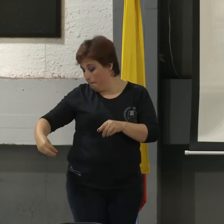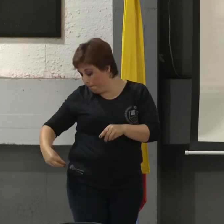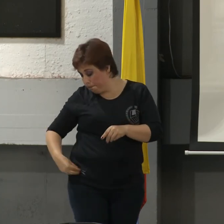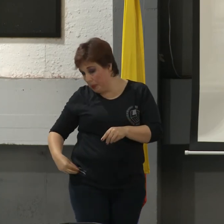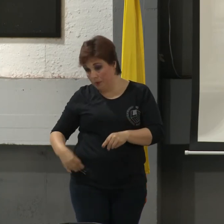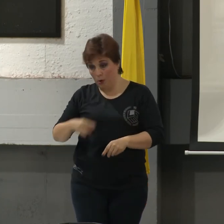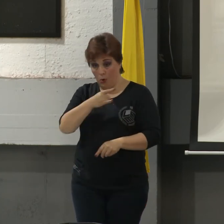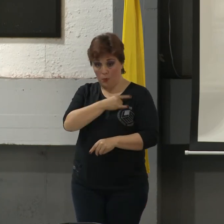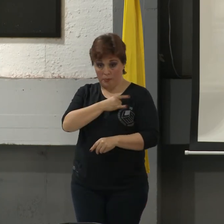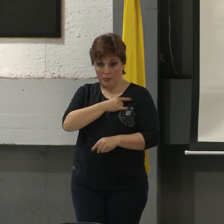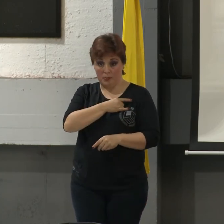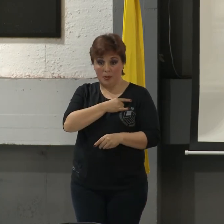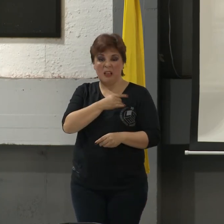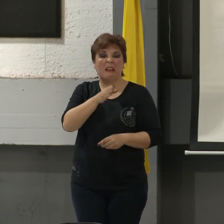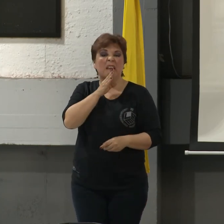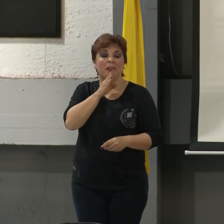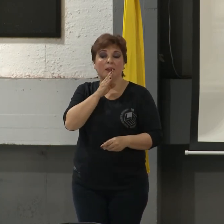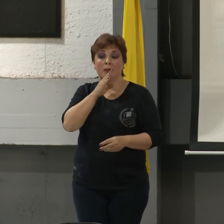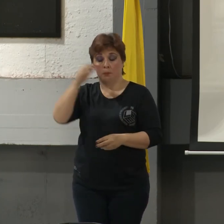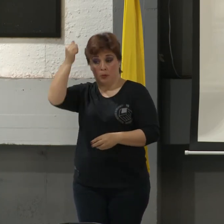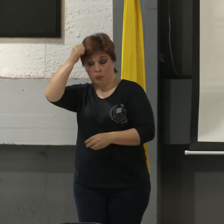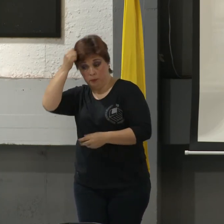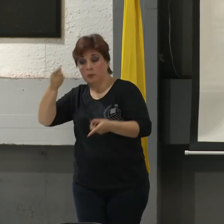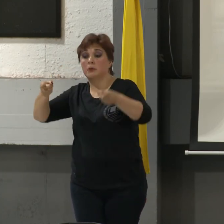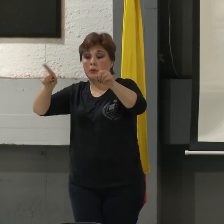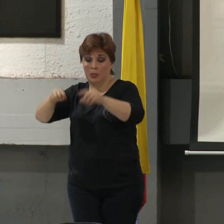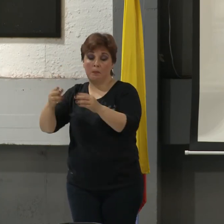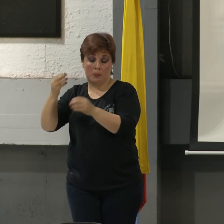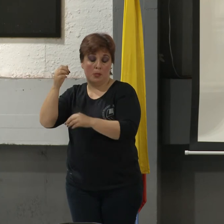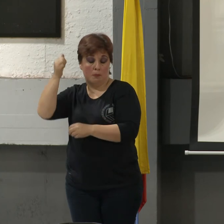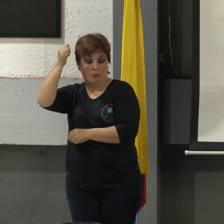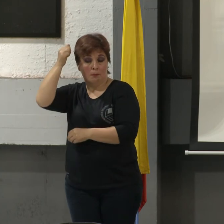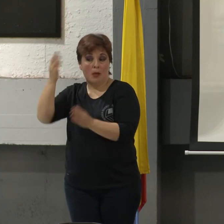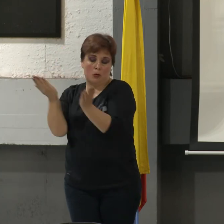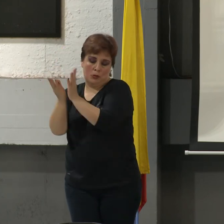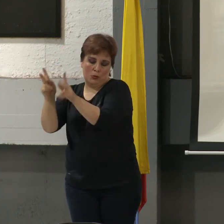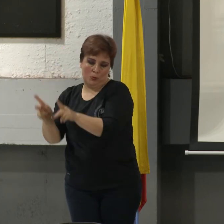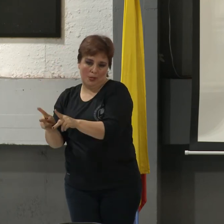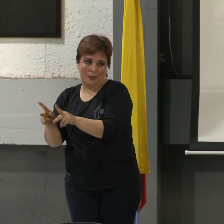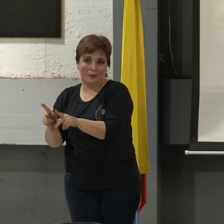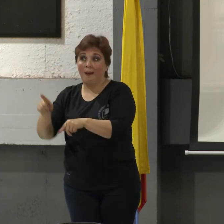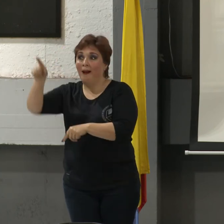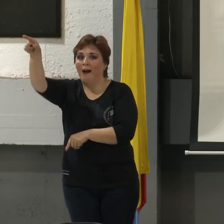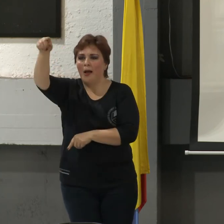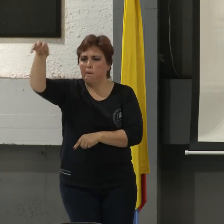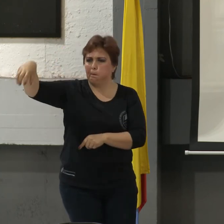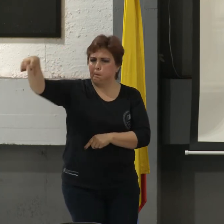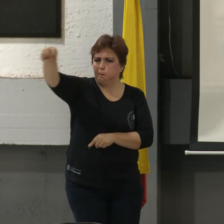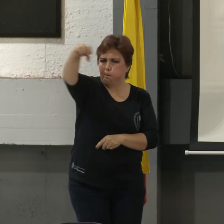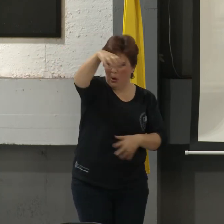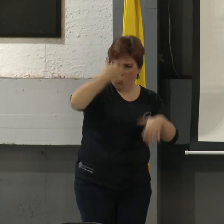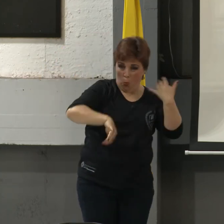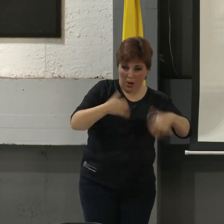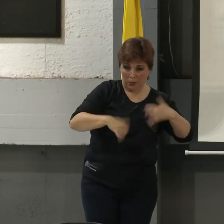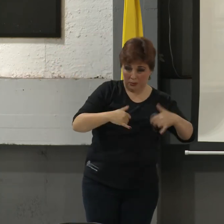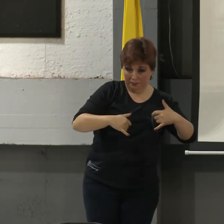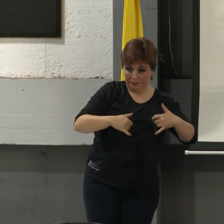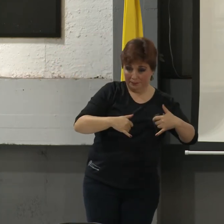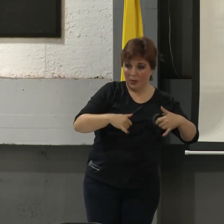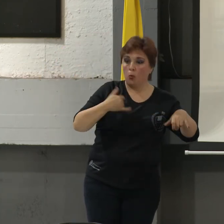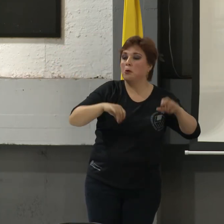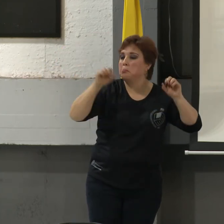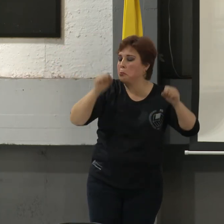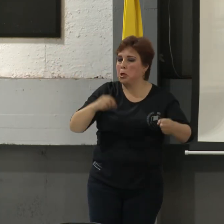nuestros estudiantes y maestros y con la relación realización de juegos adaptados para todos por parte de estudiantes de octavo noveno y décimo